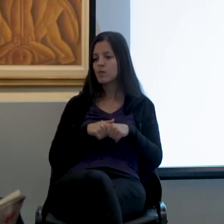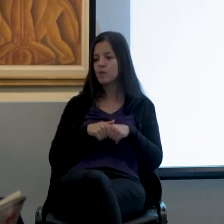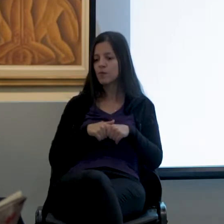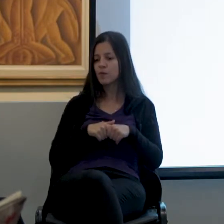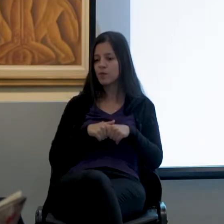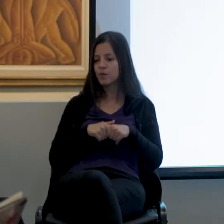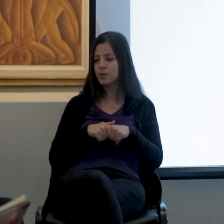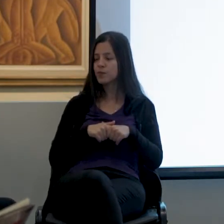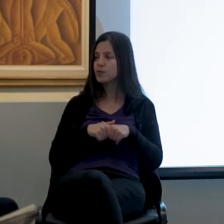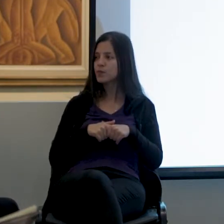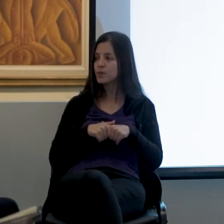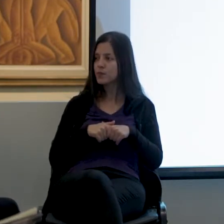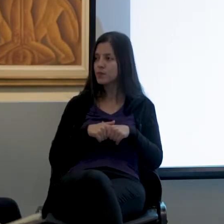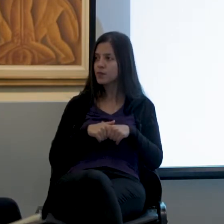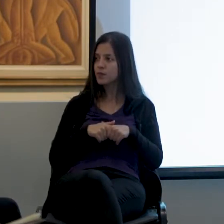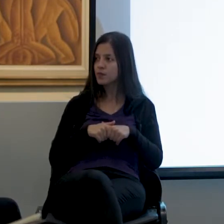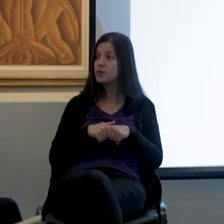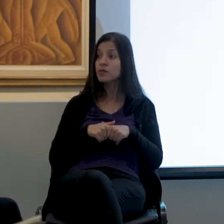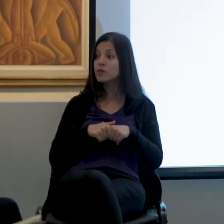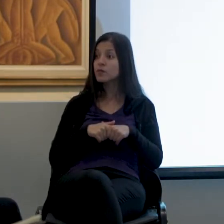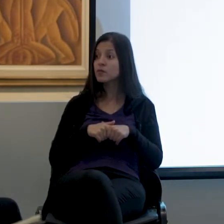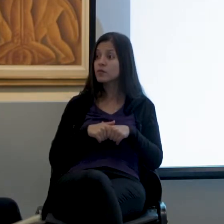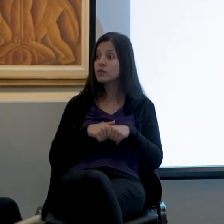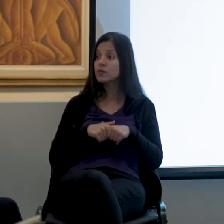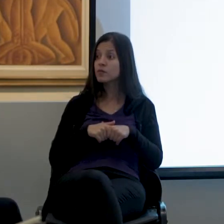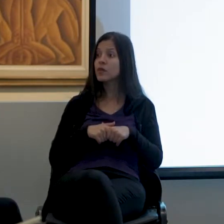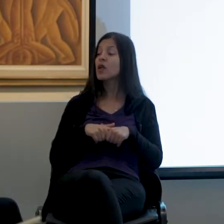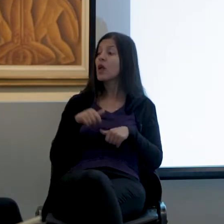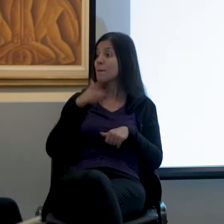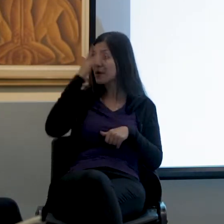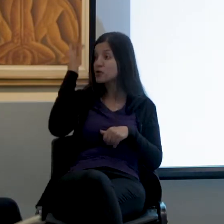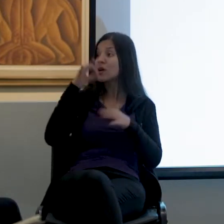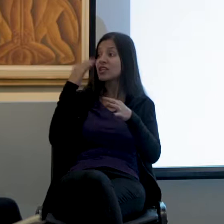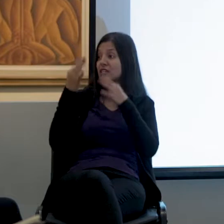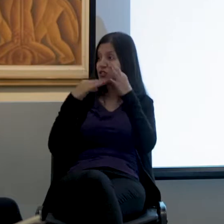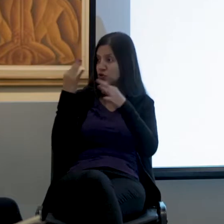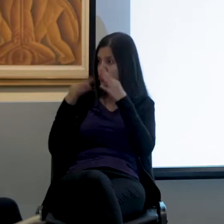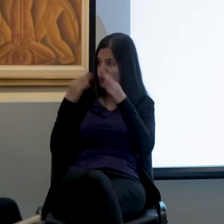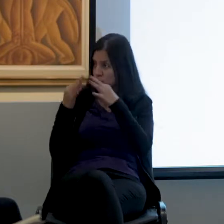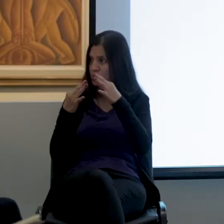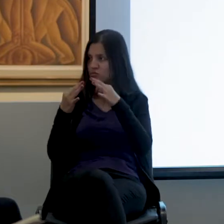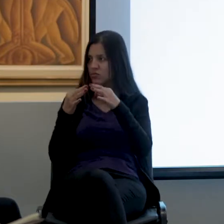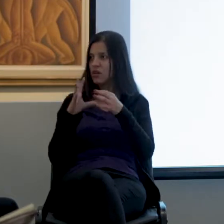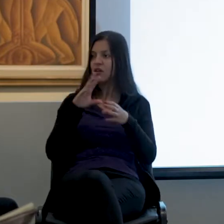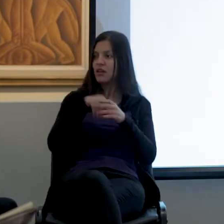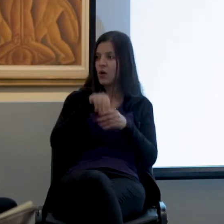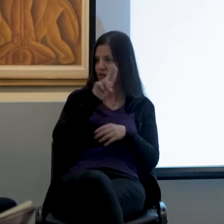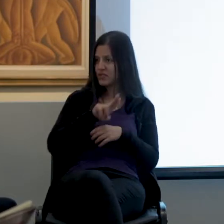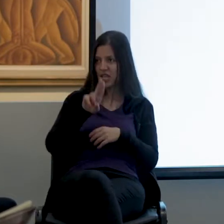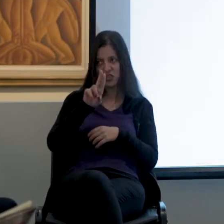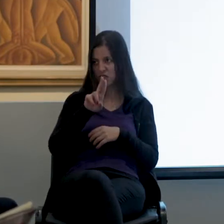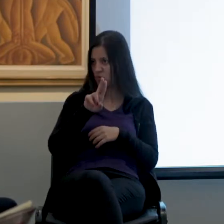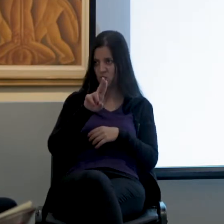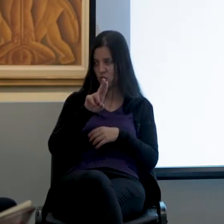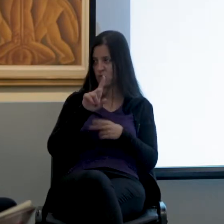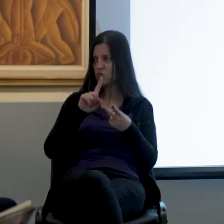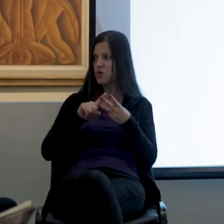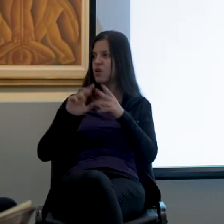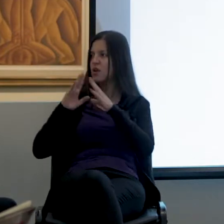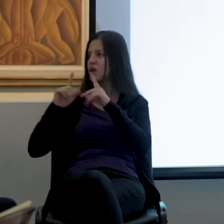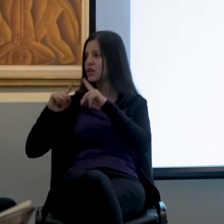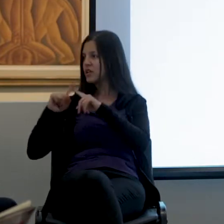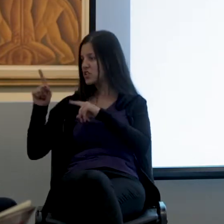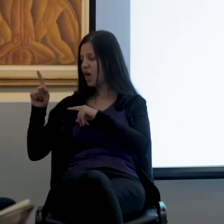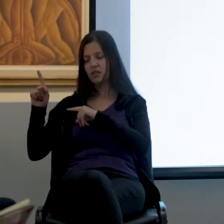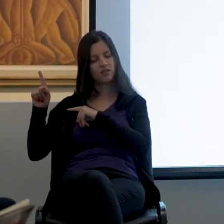E de modo a lhe dar valor, né? E o crítico é aquele que opera não na universidade, não na